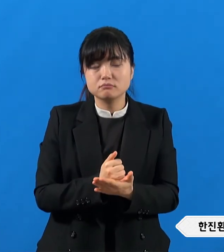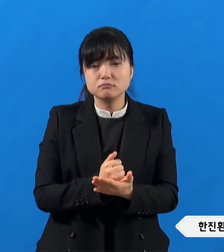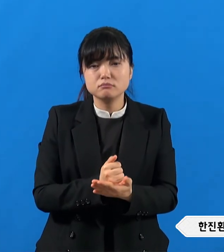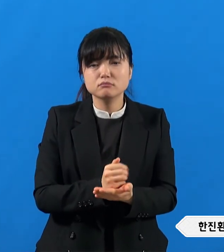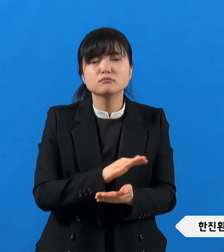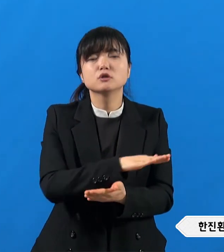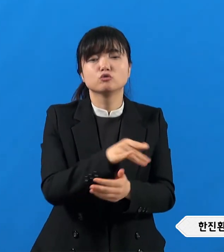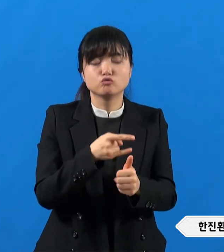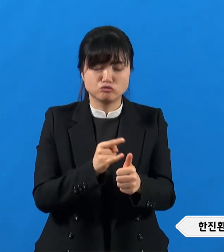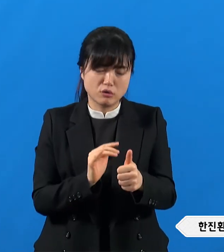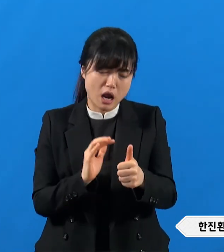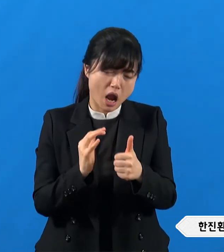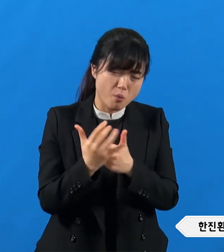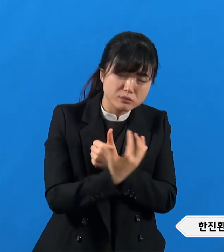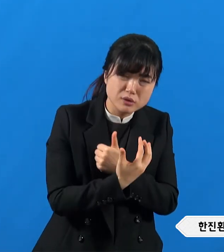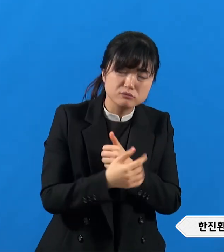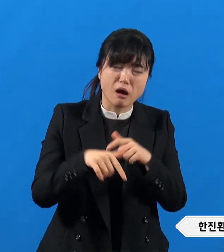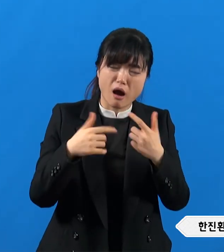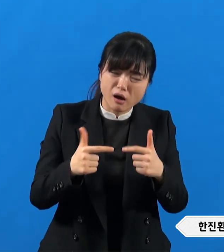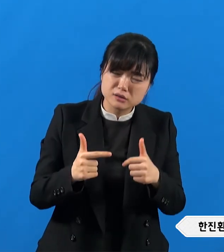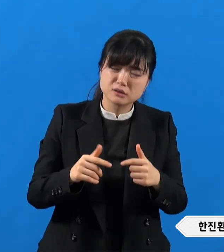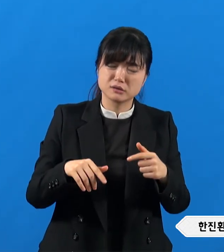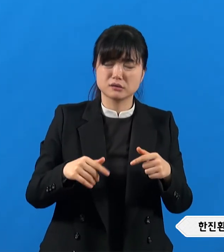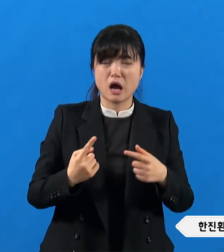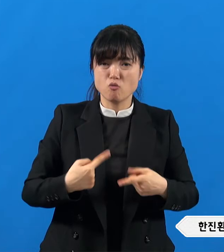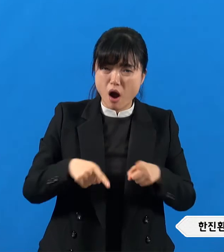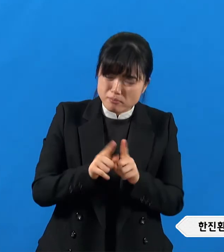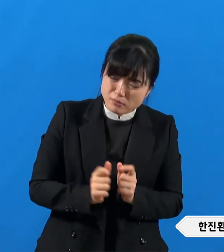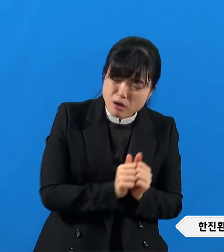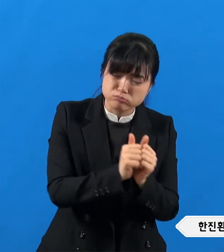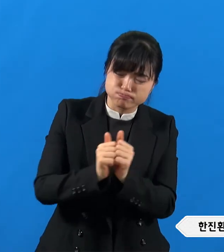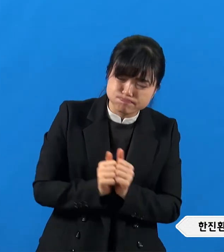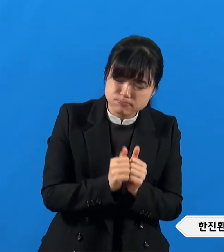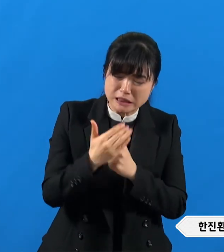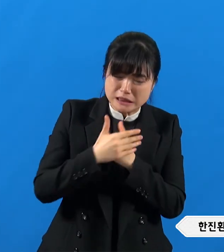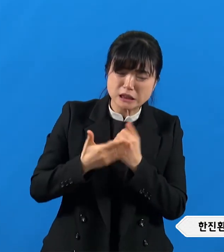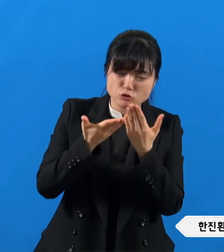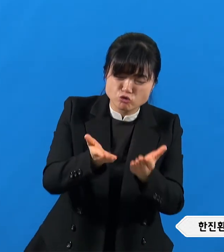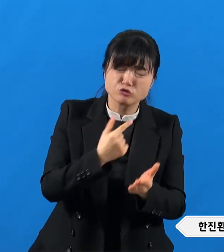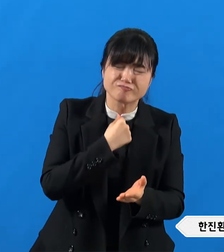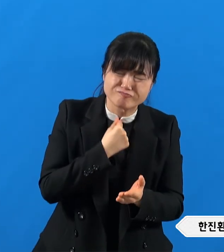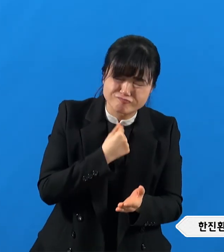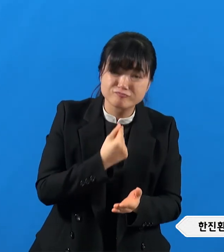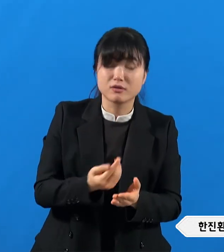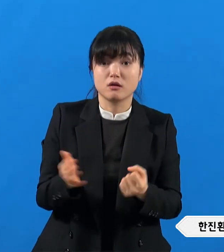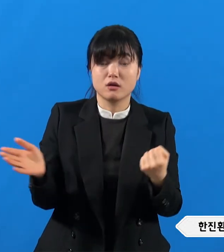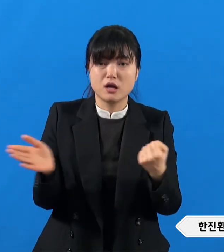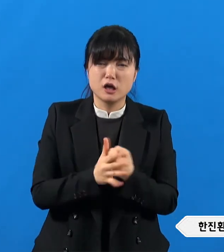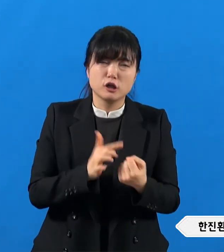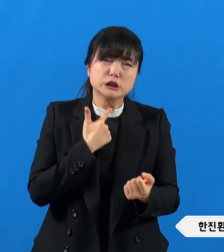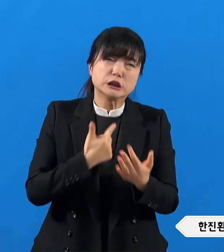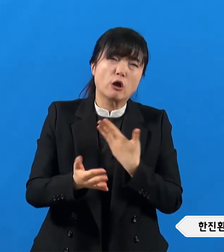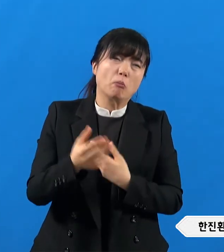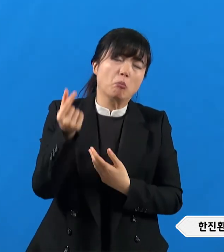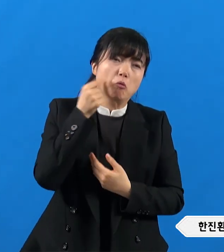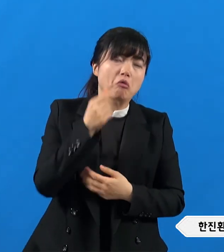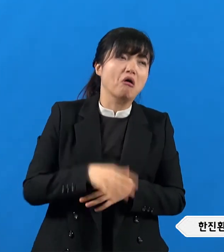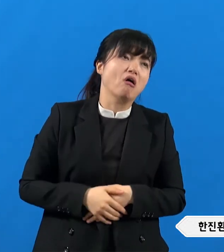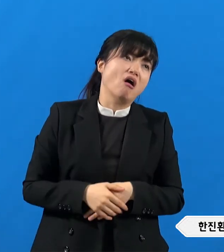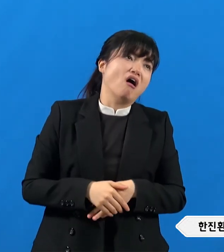우리를 애워싸고 계시고 전천후 은혜로 우리를 공급해 주시기를 원하시는데, 그거 체험하지 못하고